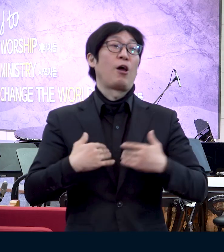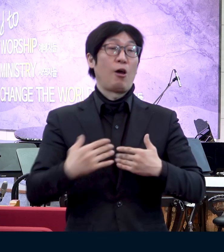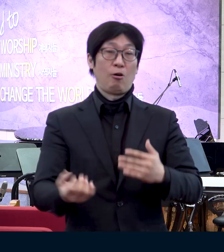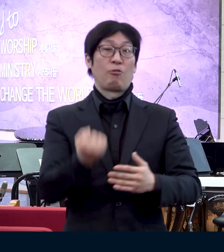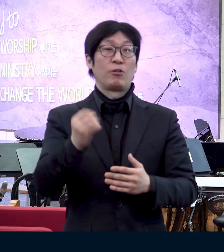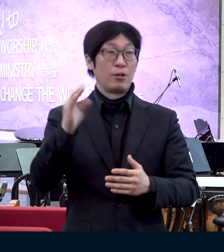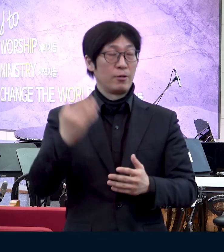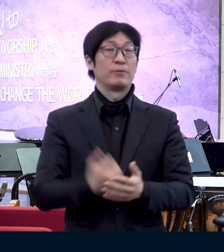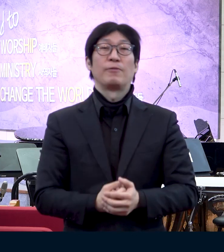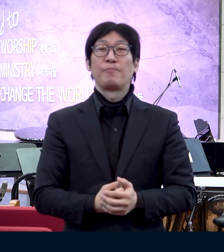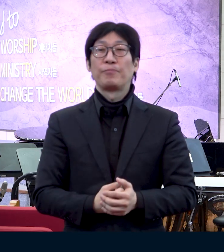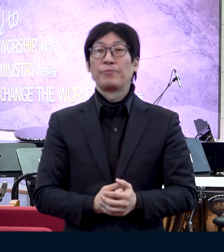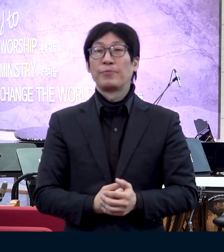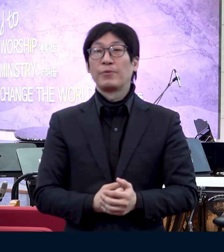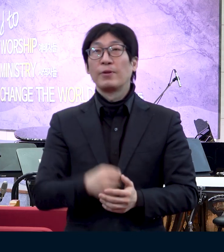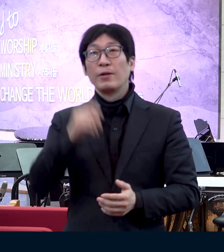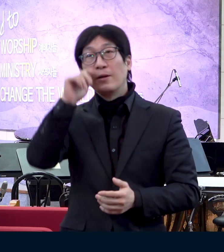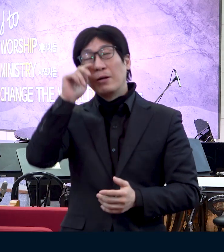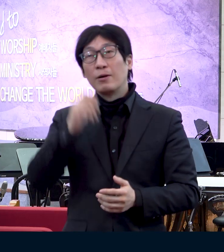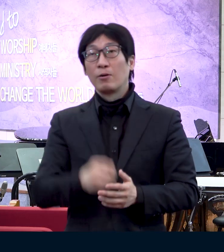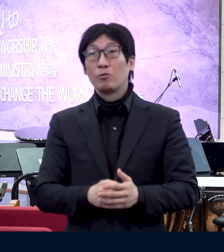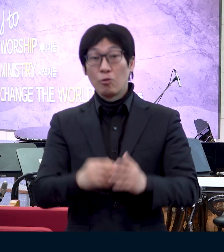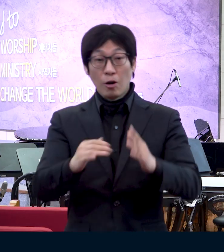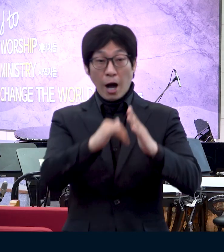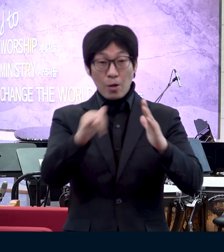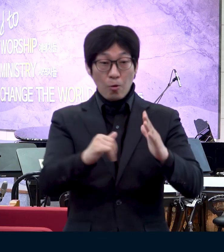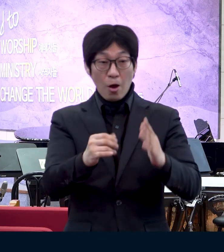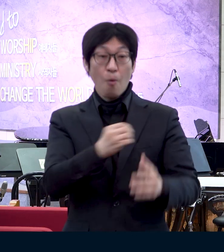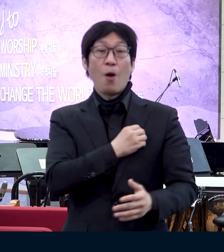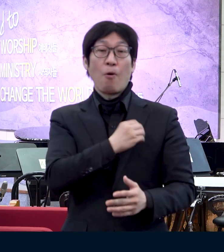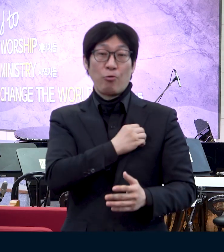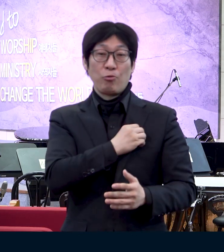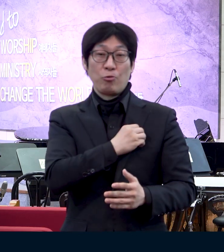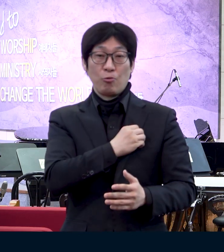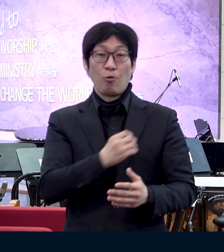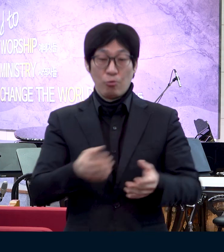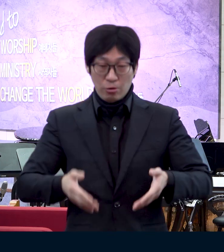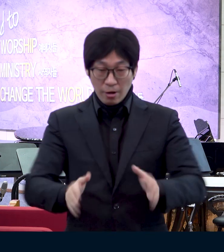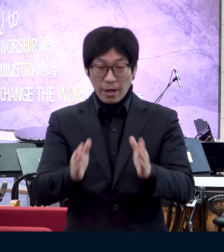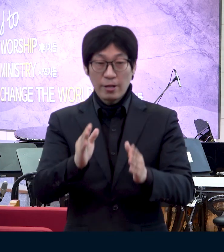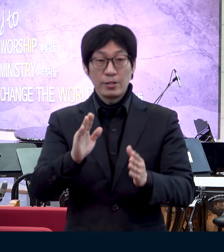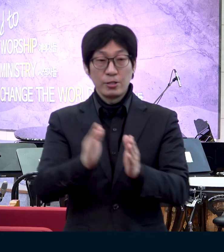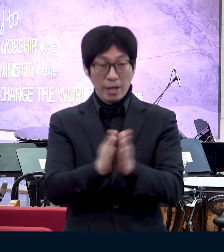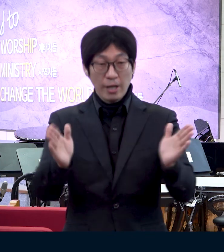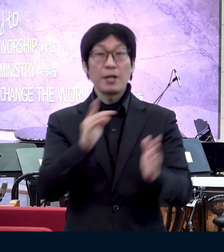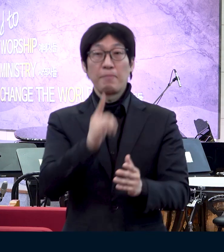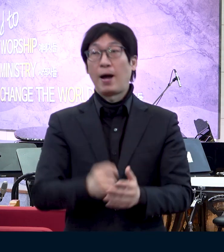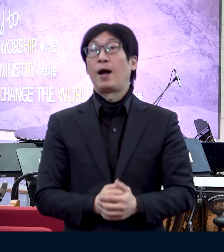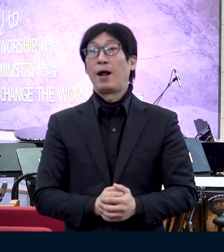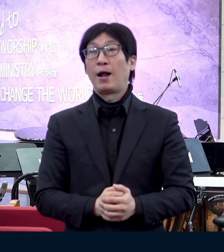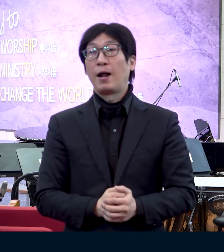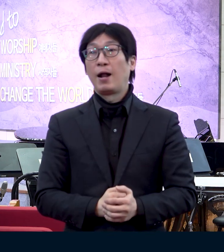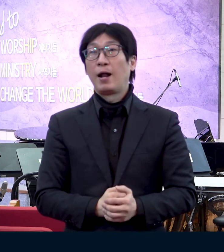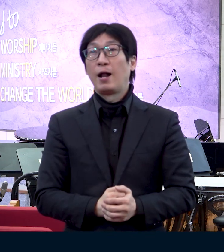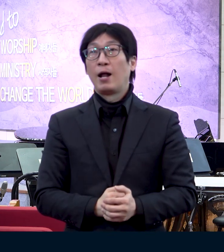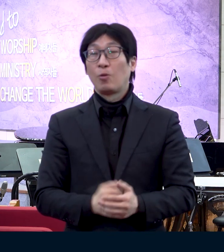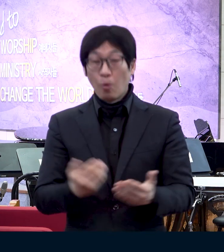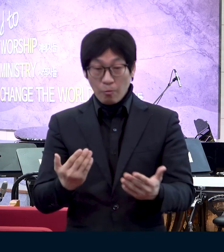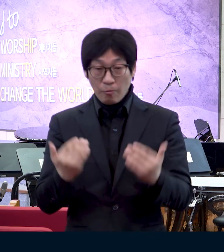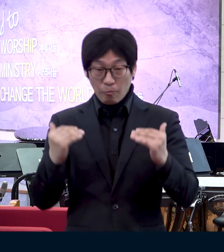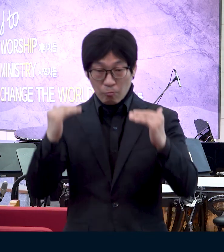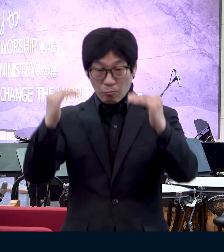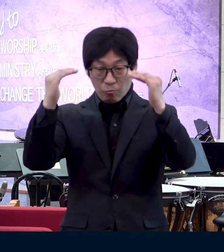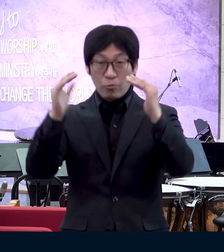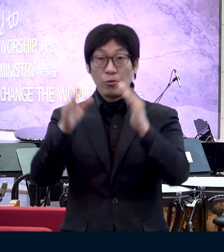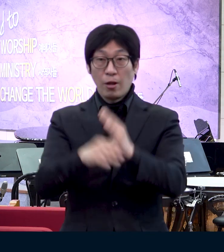겁니다. 아니 정확히 말하면 그는요 가족의 일원으로 태어나는 거예요. 그리고 성장하면서